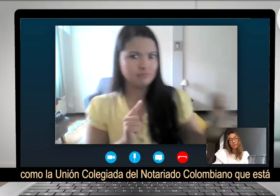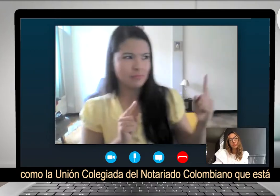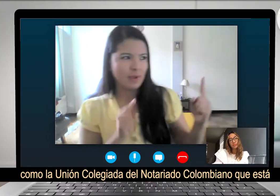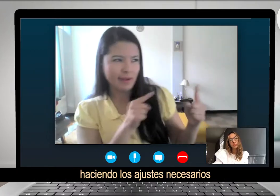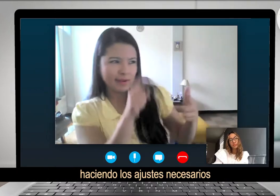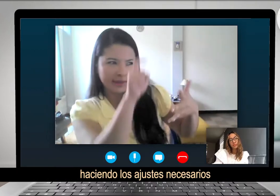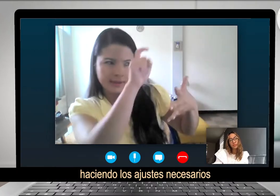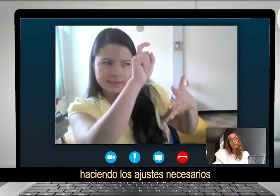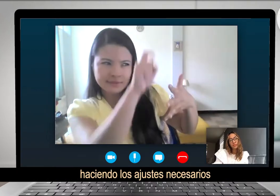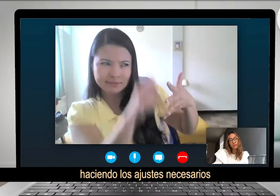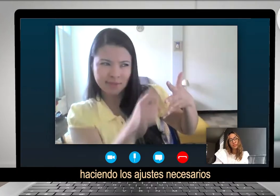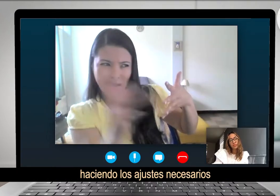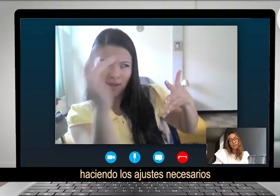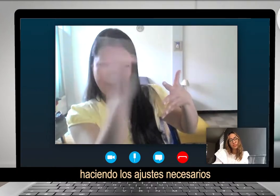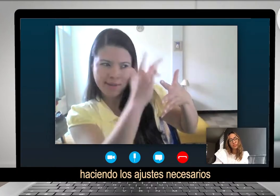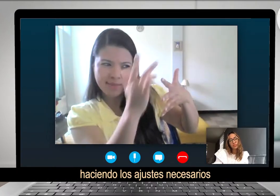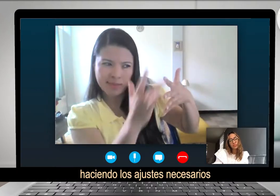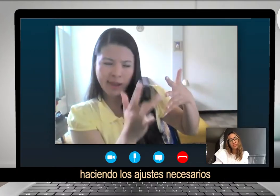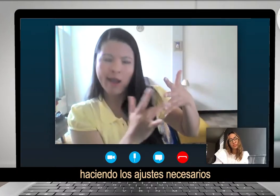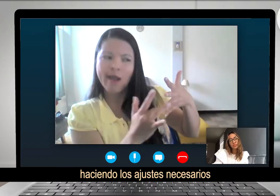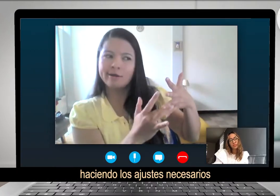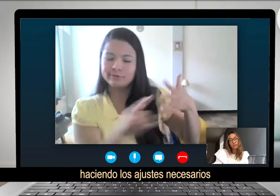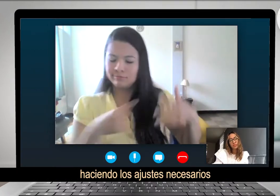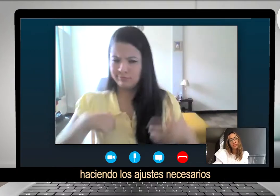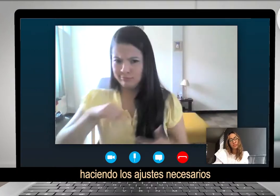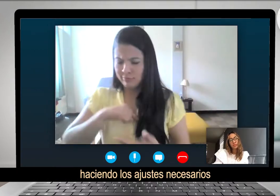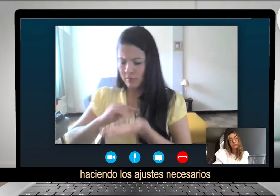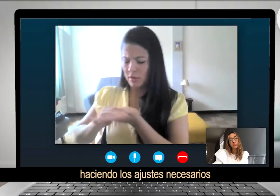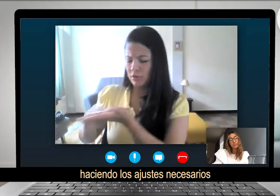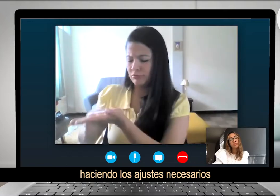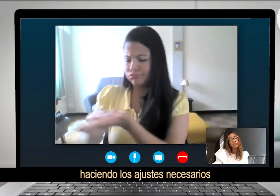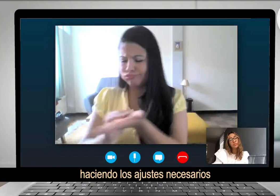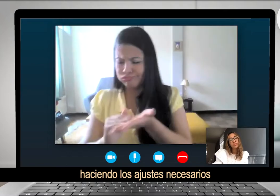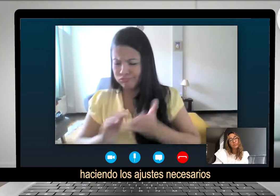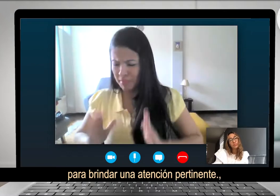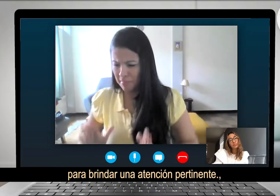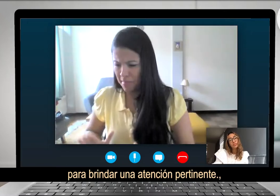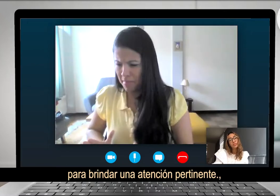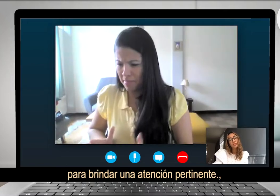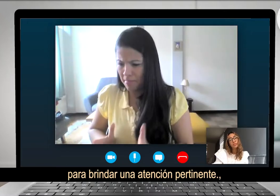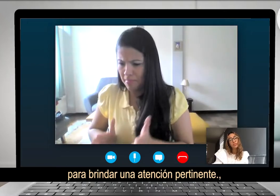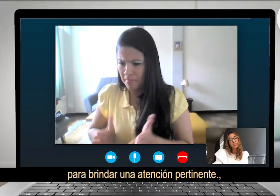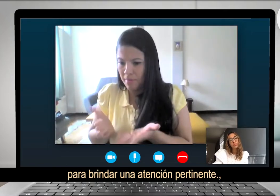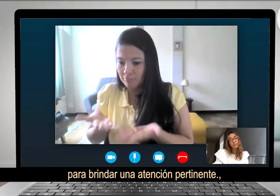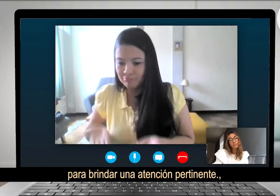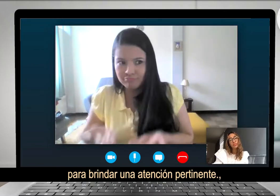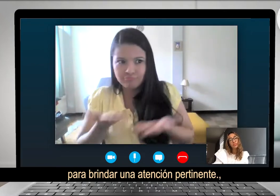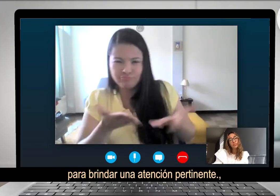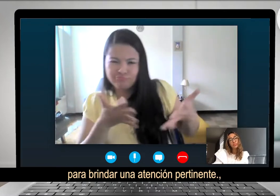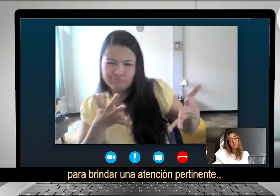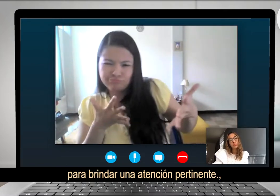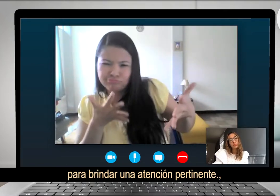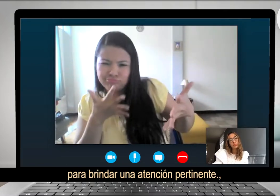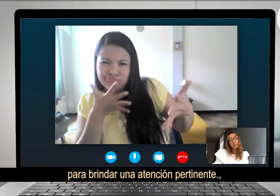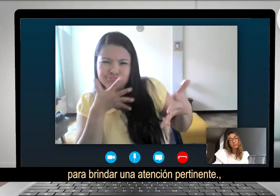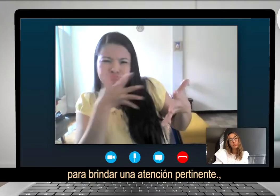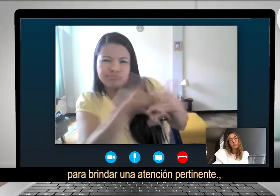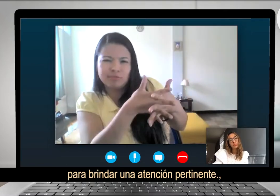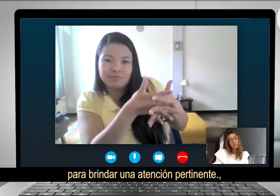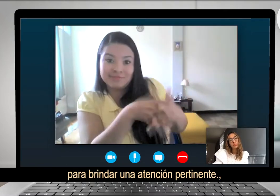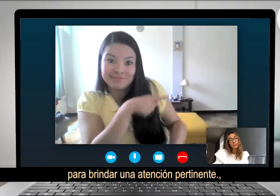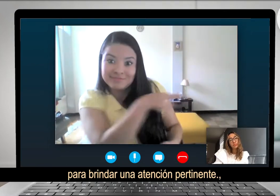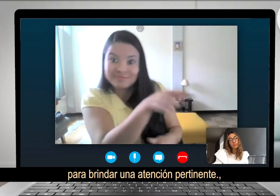que está haciendo los ajustes necesarios para brindar una atención pertinente.